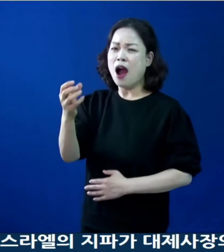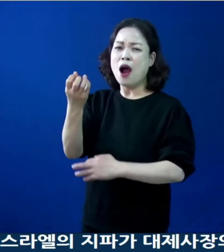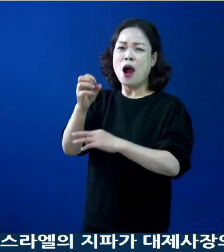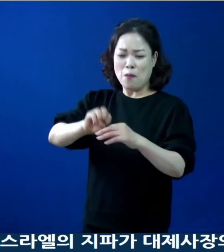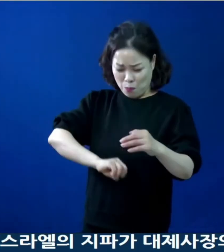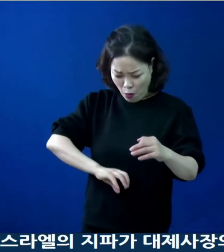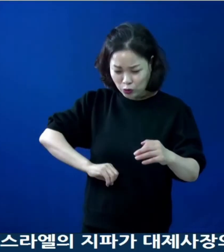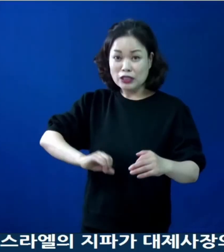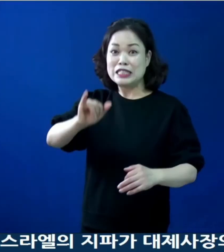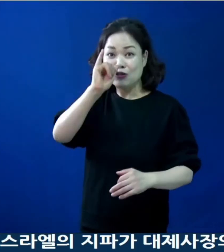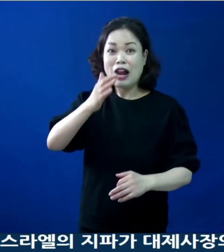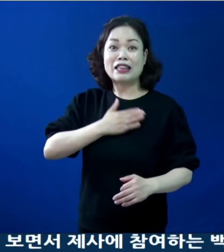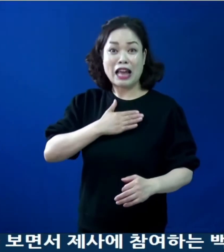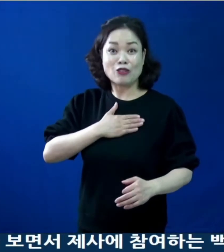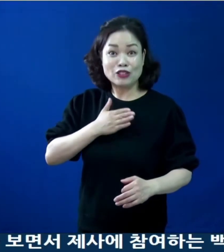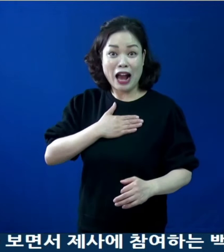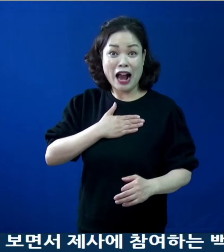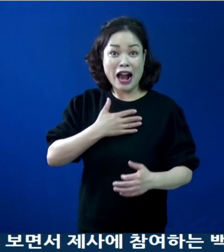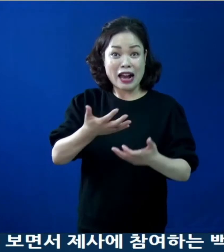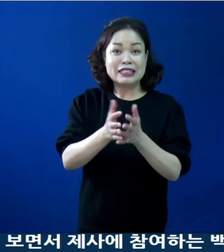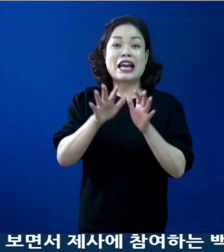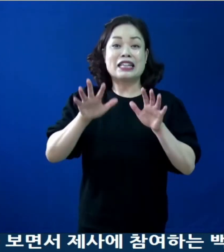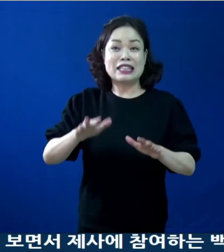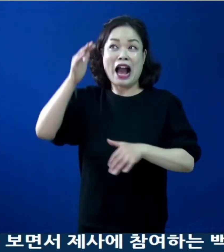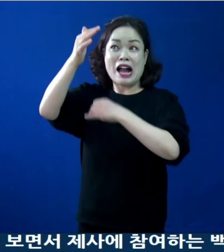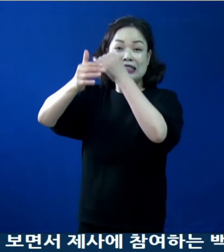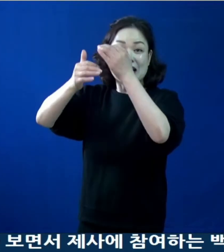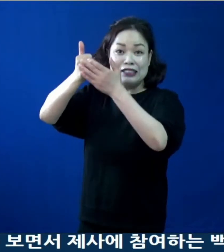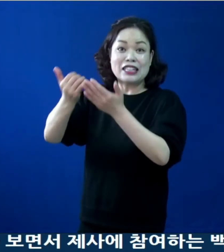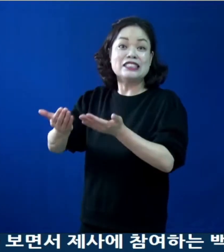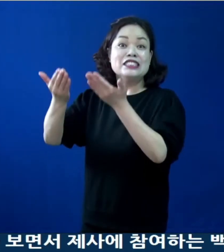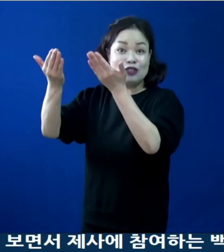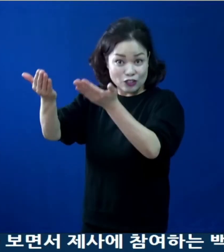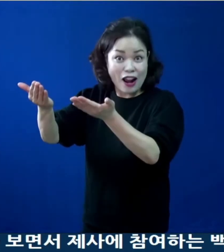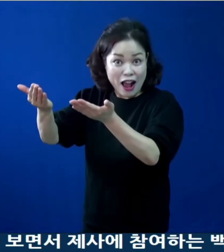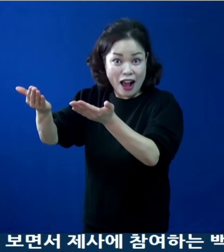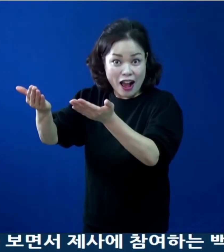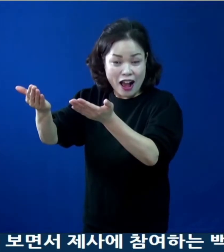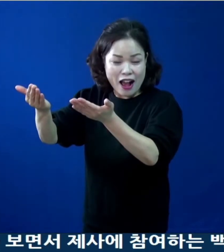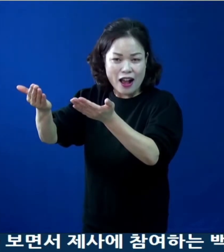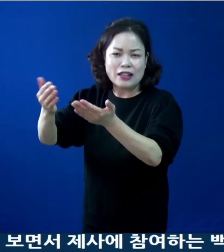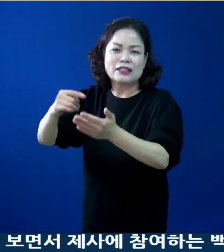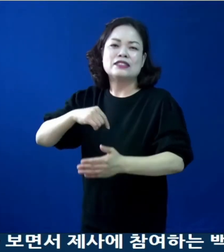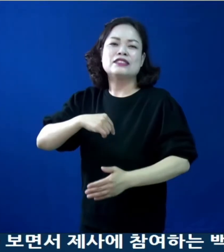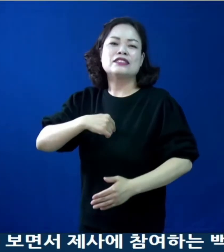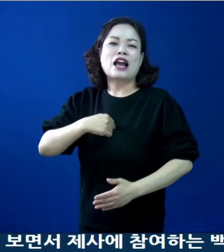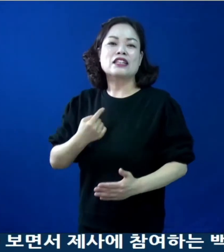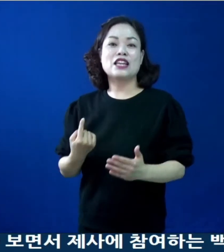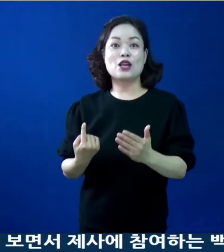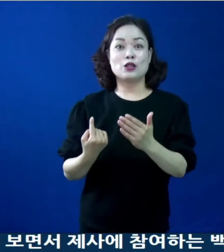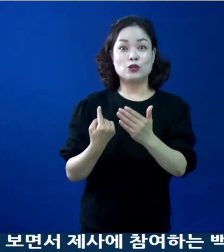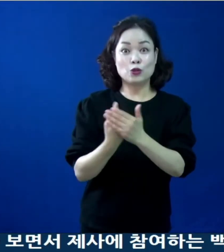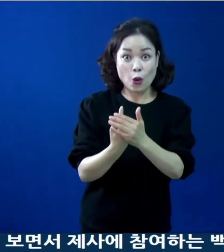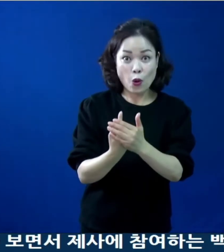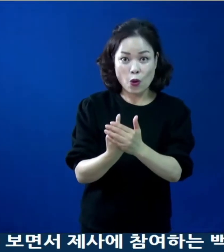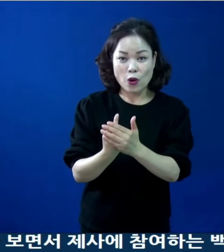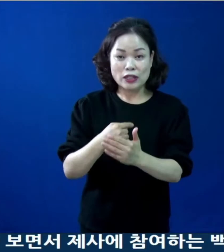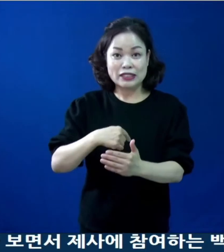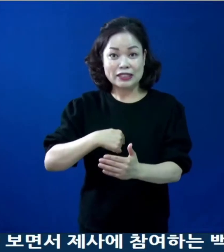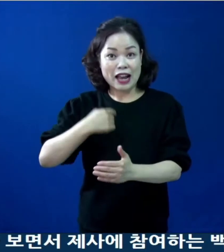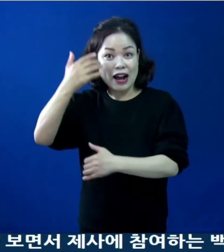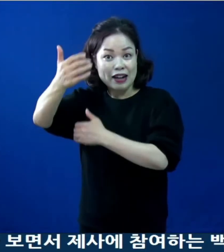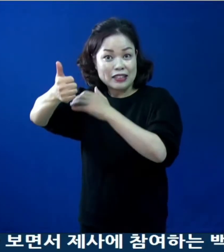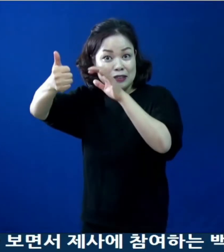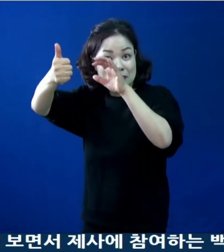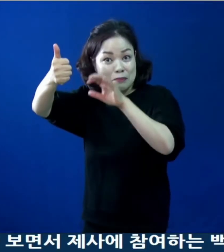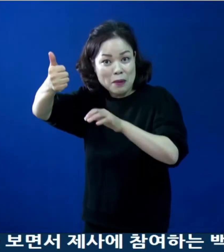있구나, 저게 나구나, 내가 이제 하나님 앞에 나아가는 거구나 라는 자기의 소속과 자신이 하나님